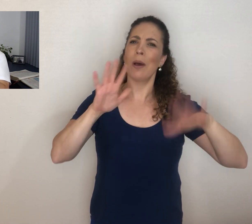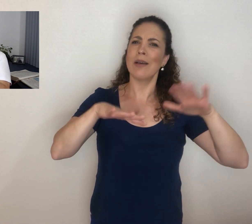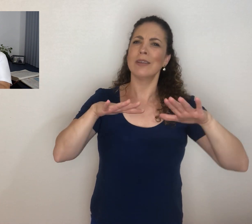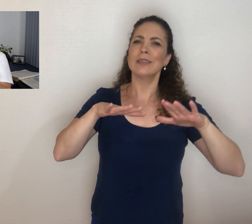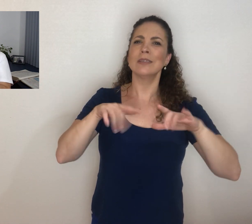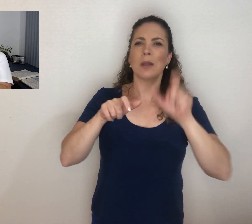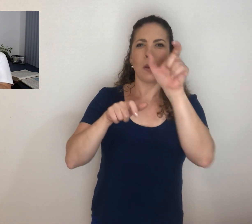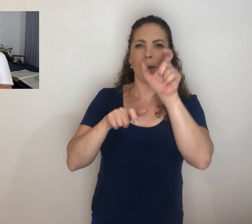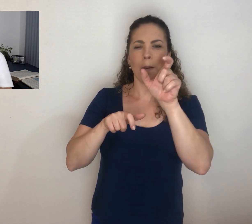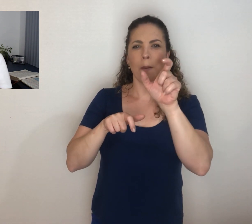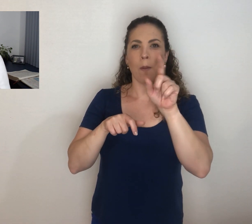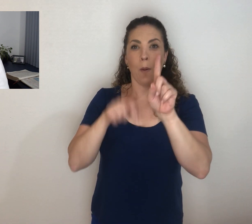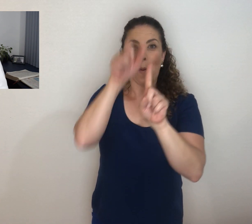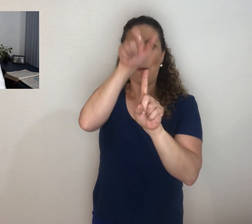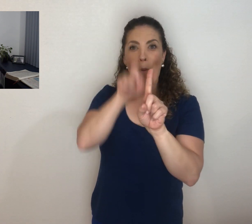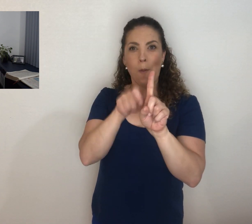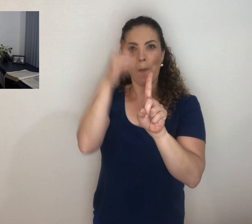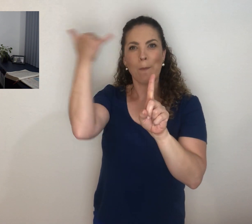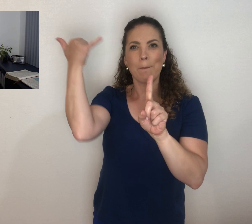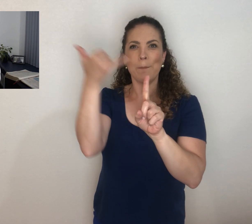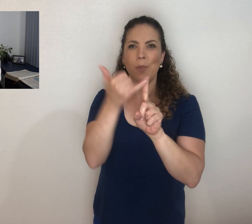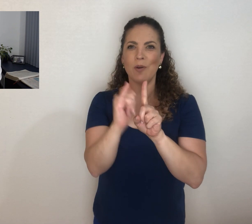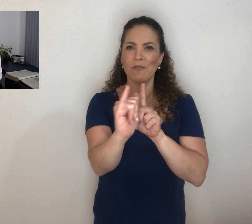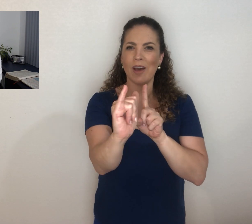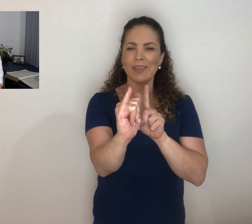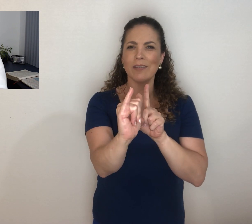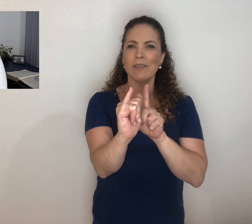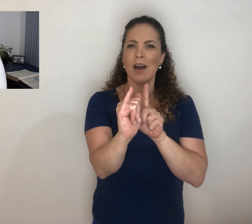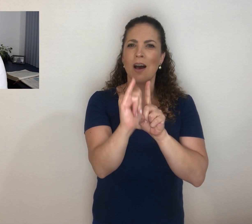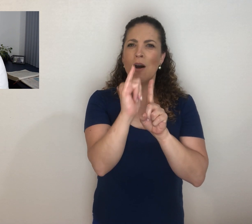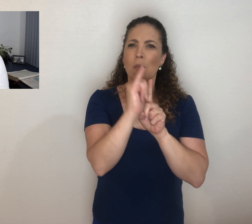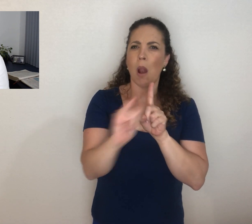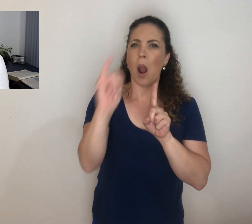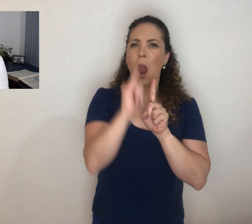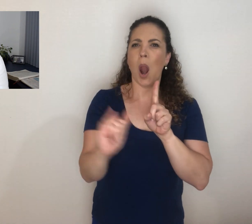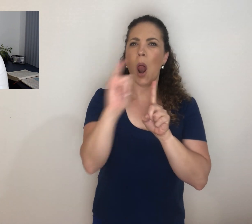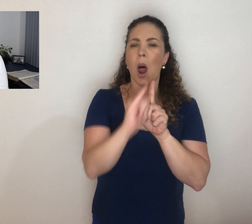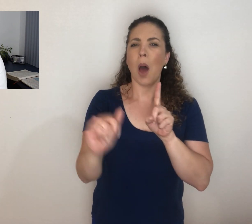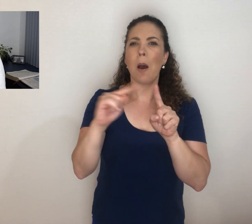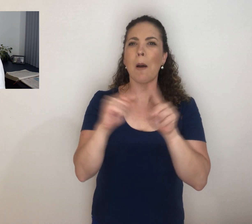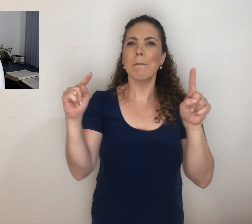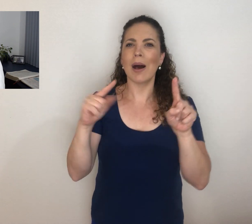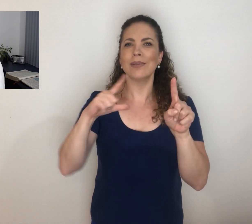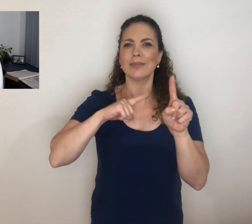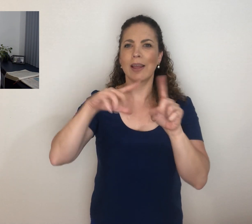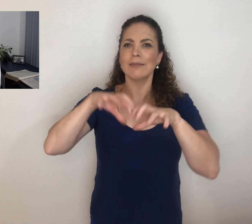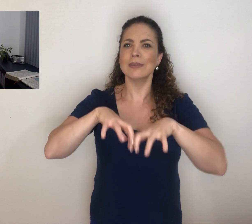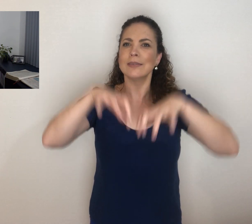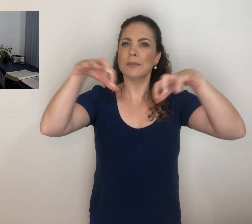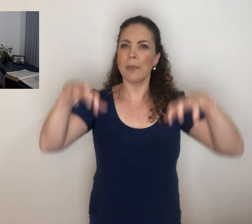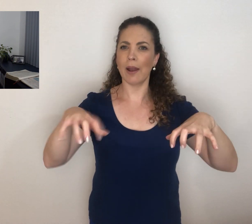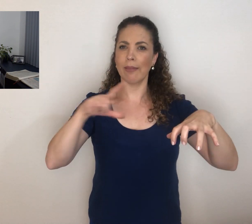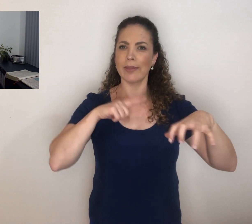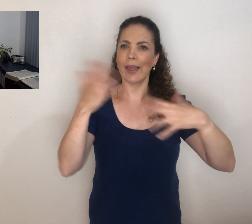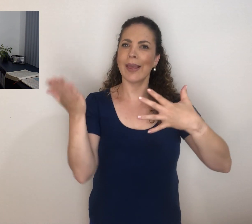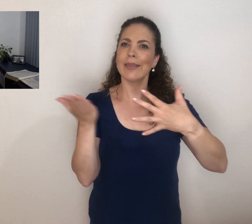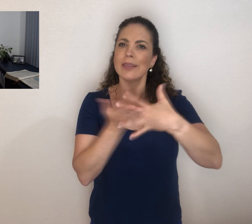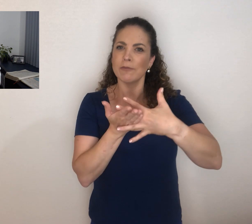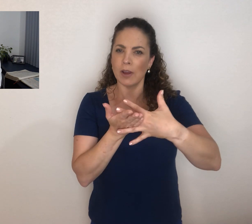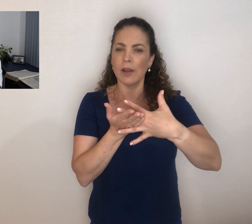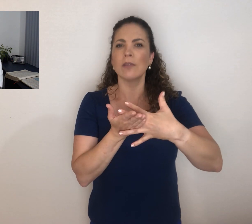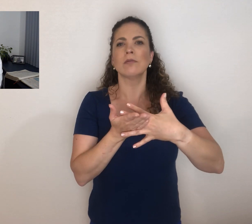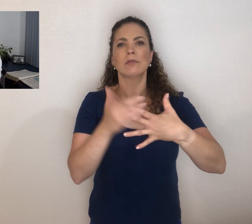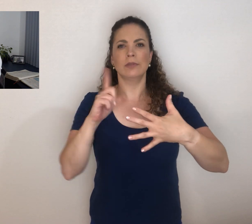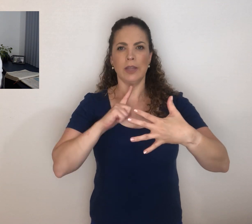E muitas vezes o profeta fala com tudo ao mesmo tempo, mas parece que tudo vai acontecer ao mesmo